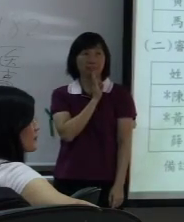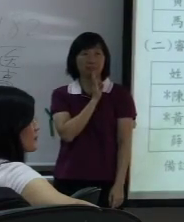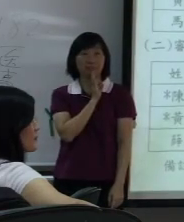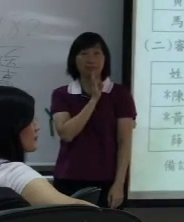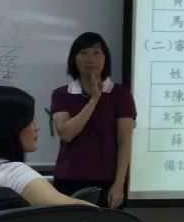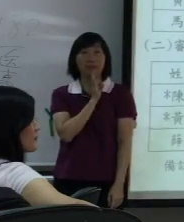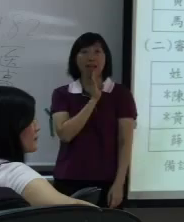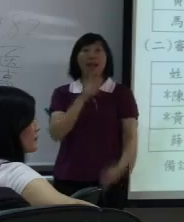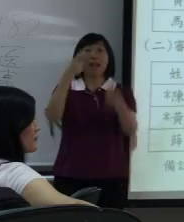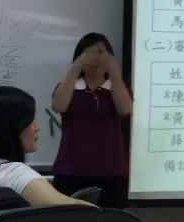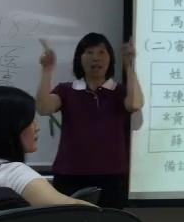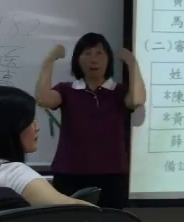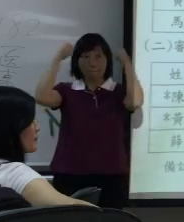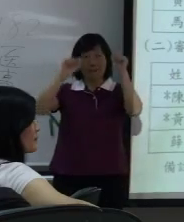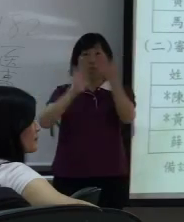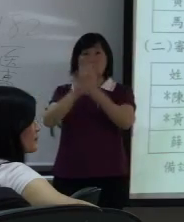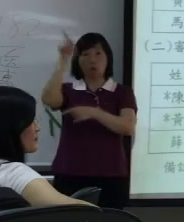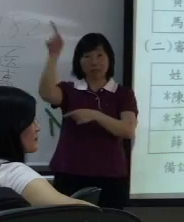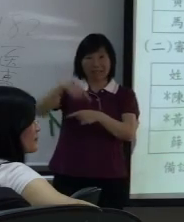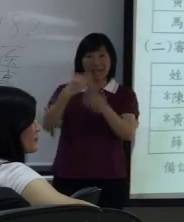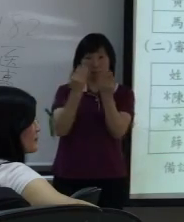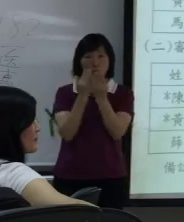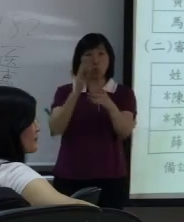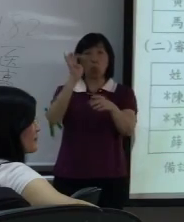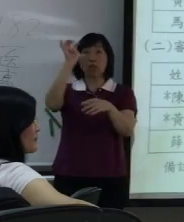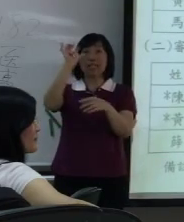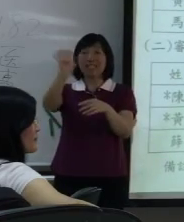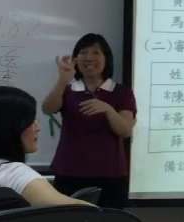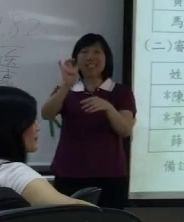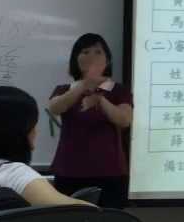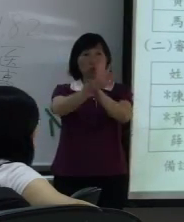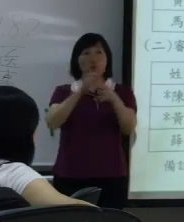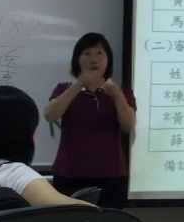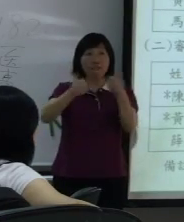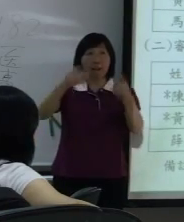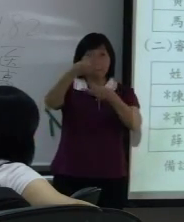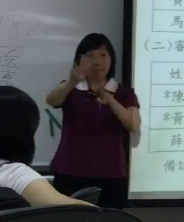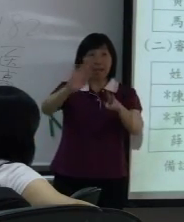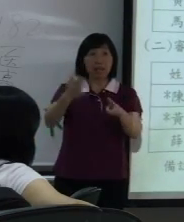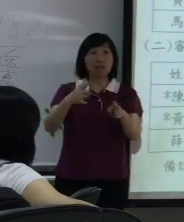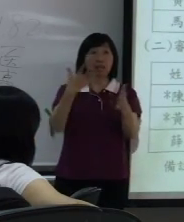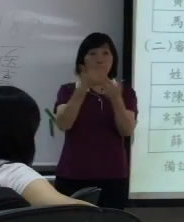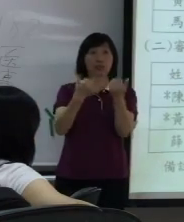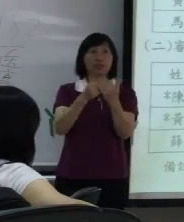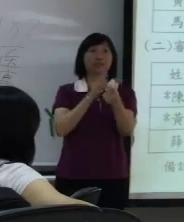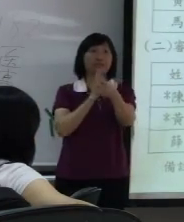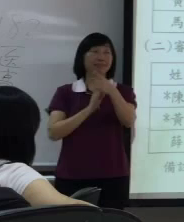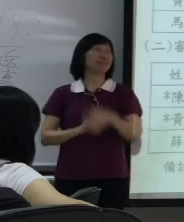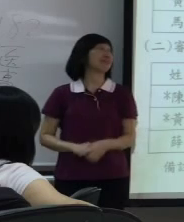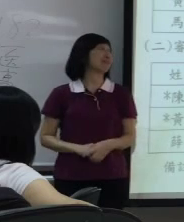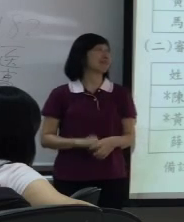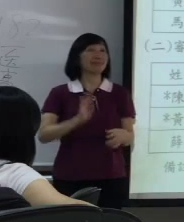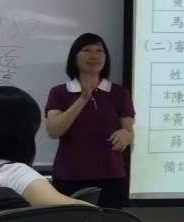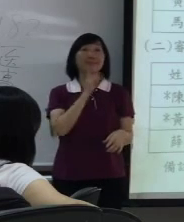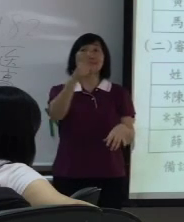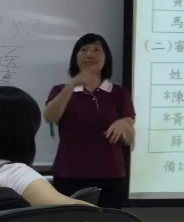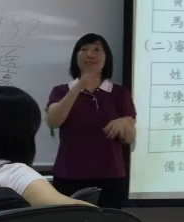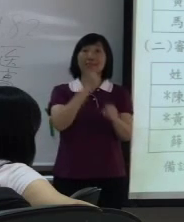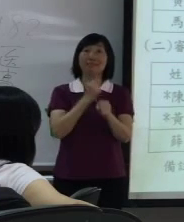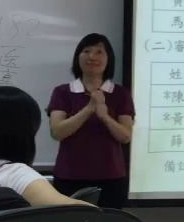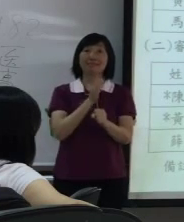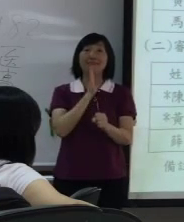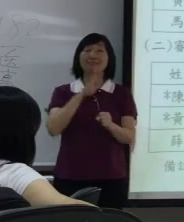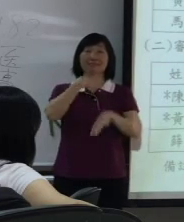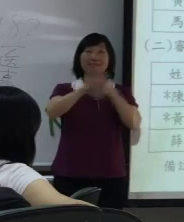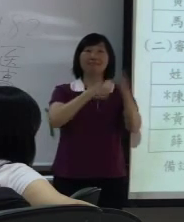学士后四十学分班的毕业生哦，但是他从事手